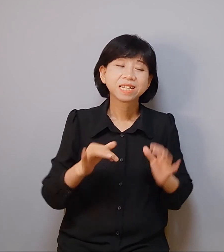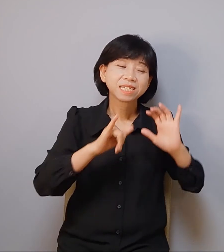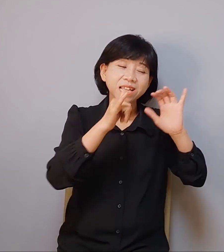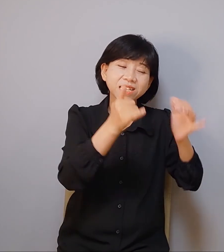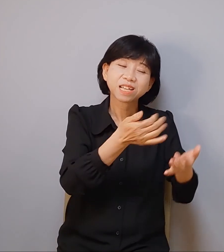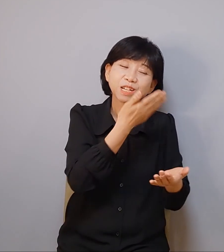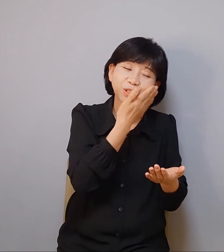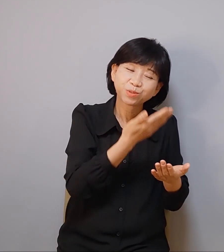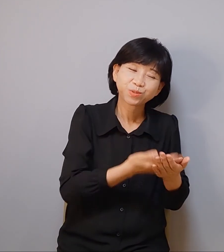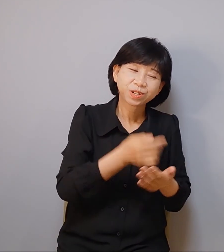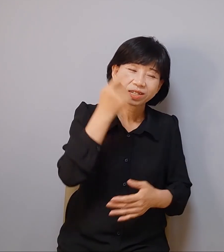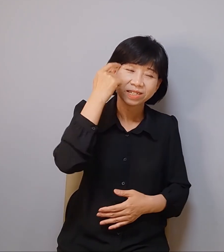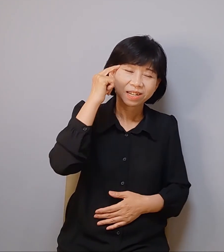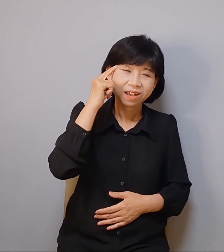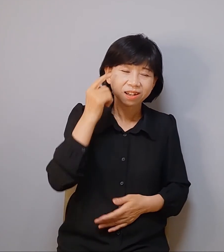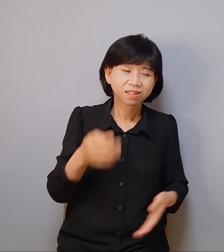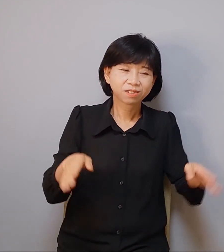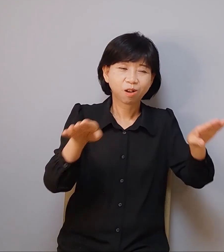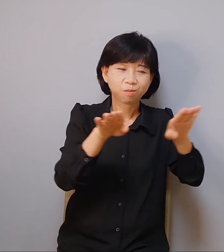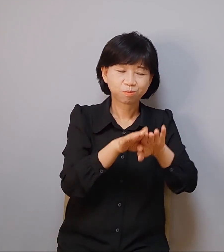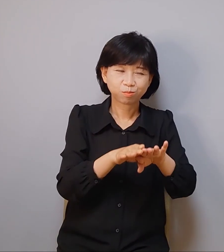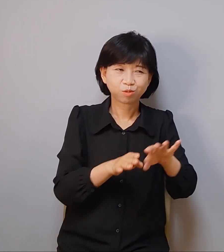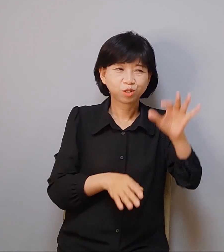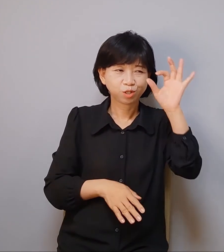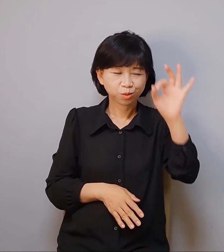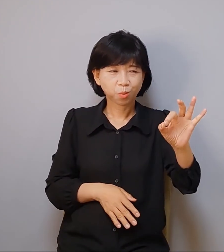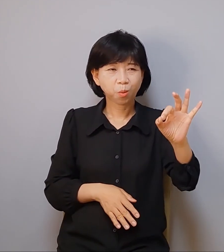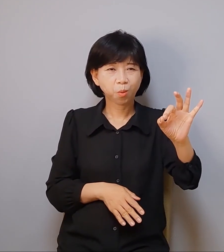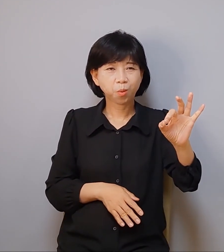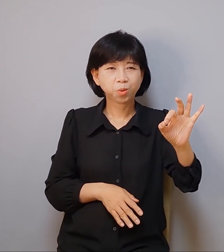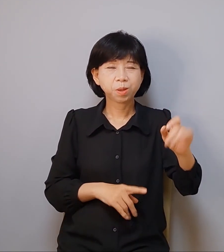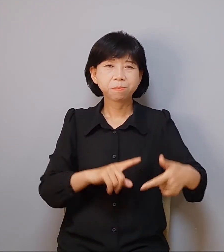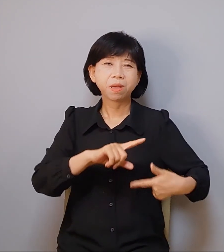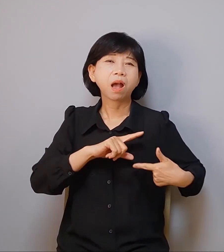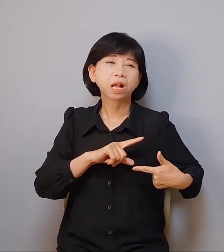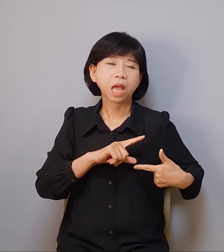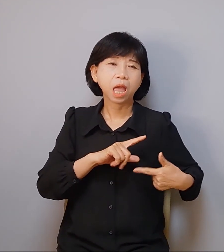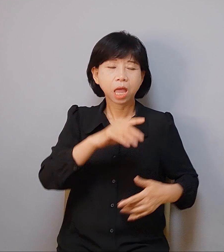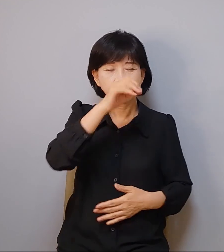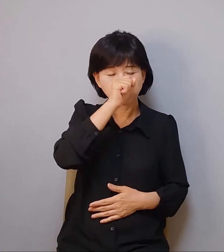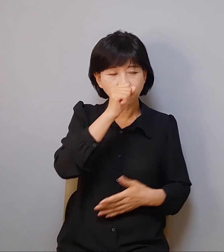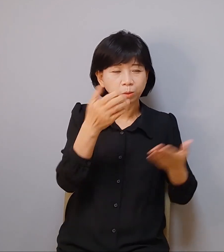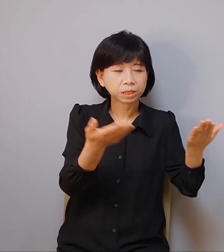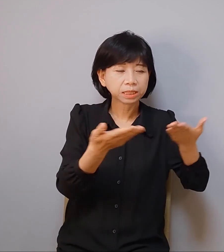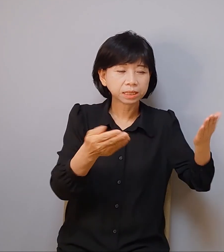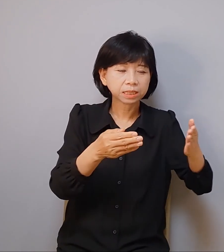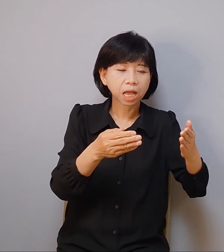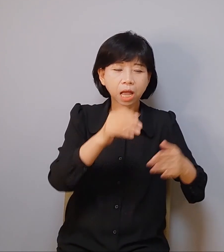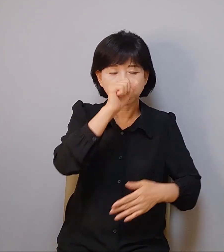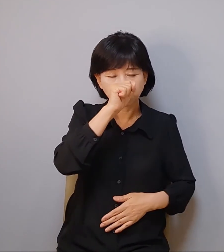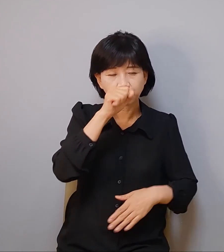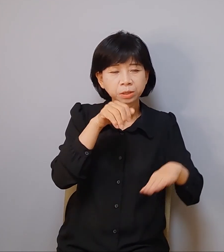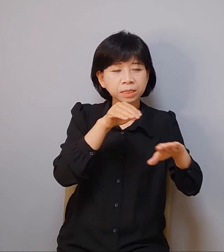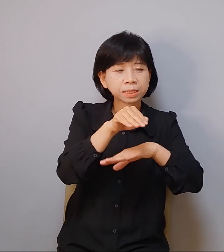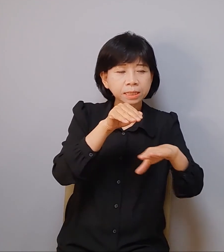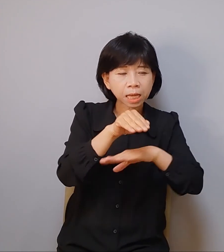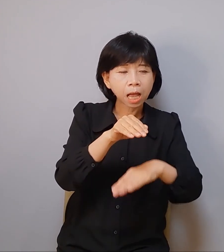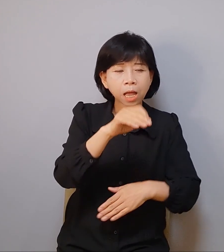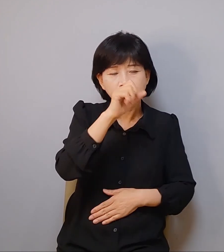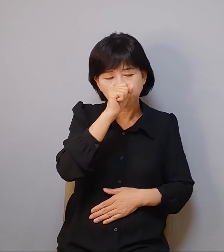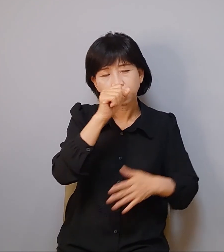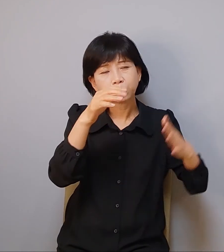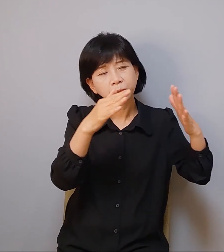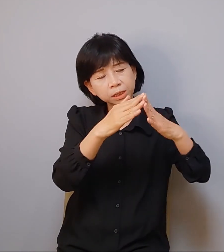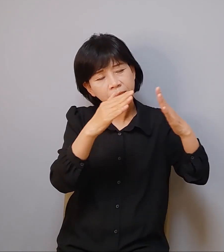돈, 명예, 높은 자리, 좋은 직장, 좋은 차, 좋은 집, 누가 자녀가